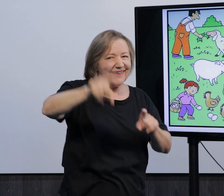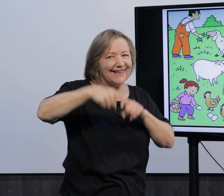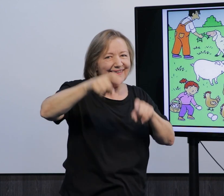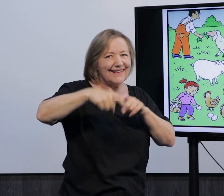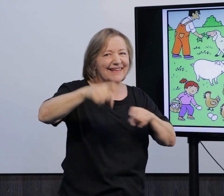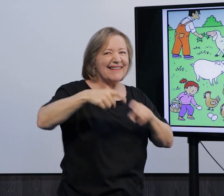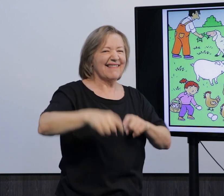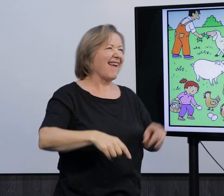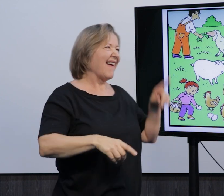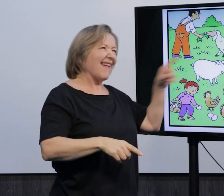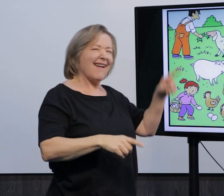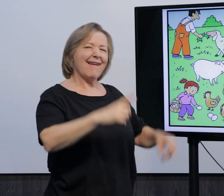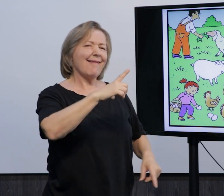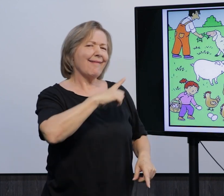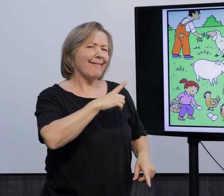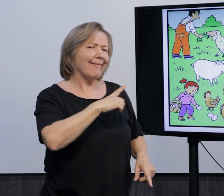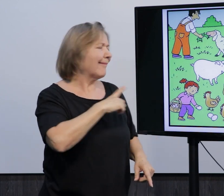Fui para a fazenda e tem